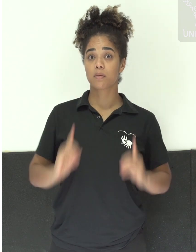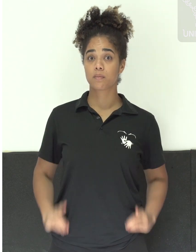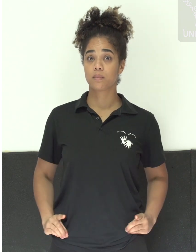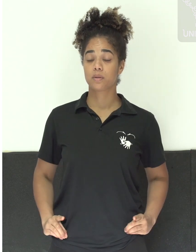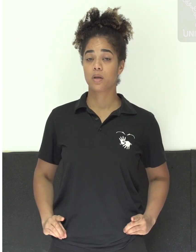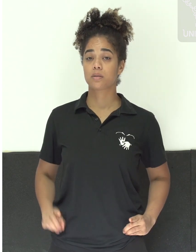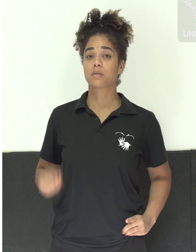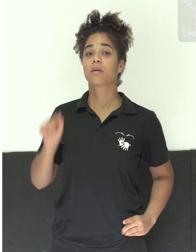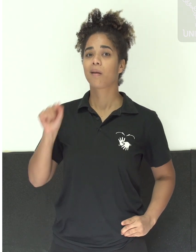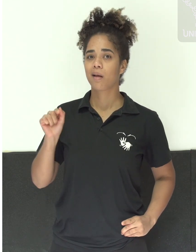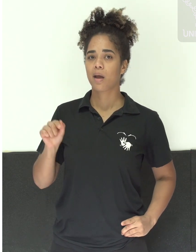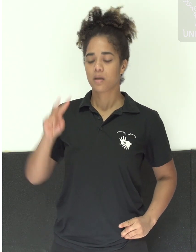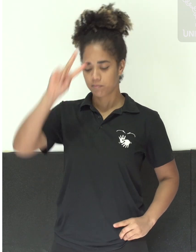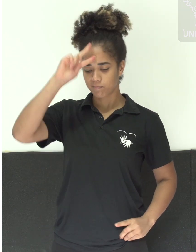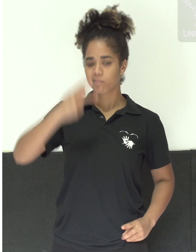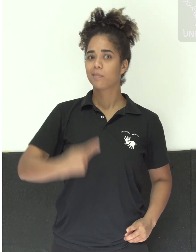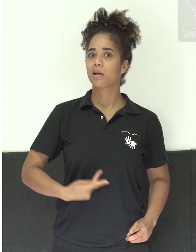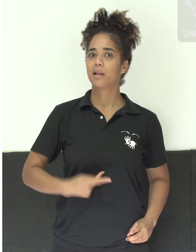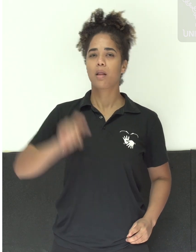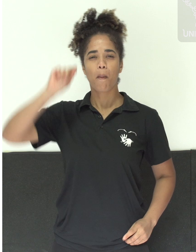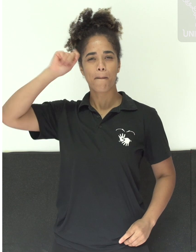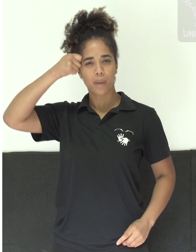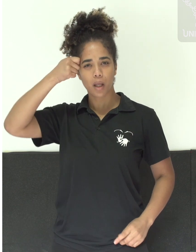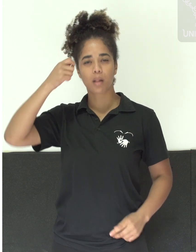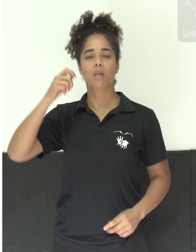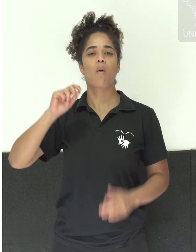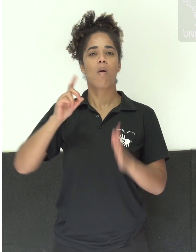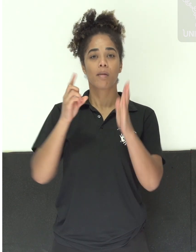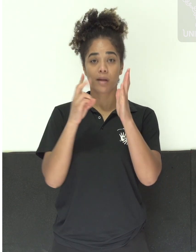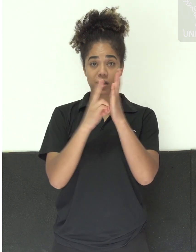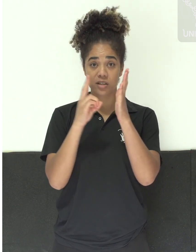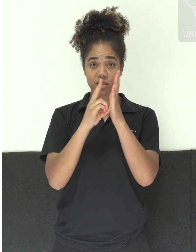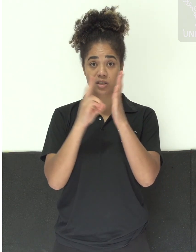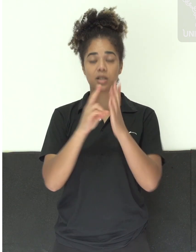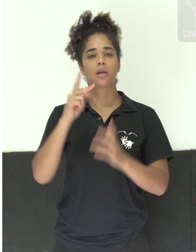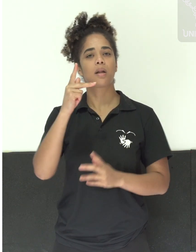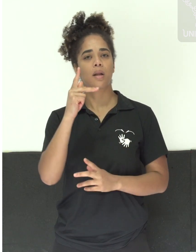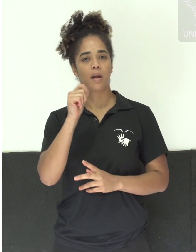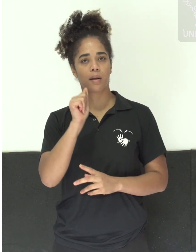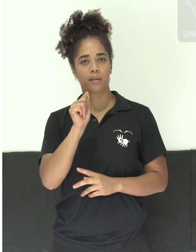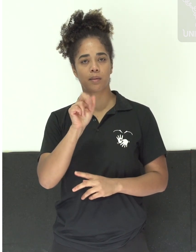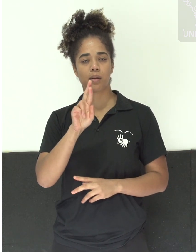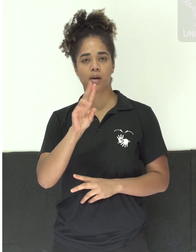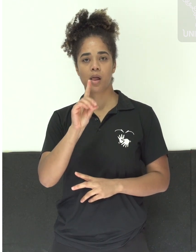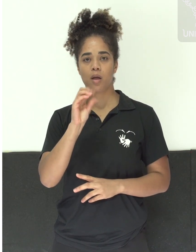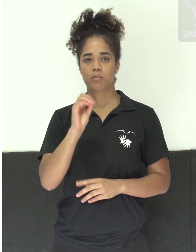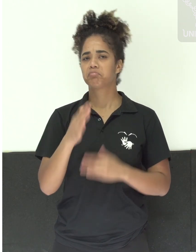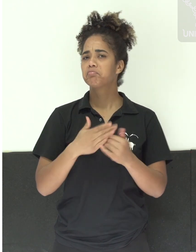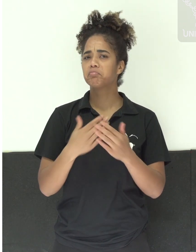autodeclarados pretos, pardos ou indígenas, que, independente da renda, artigo